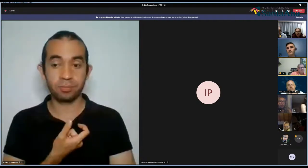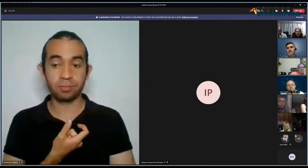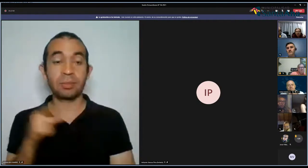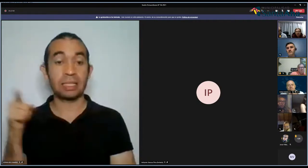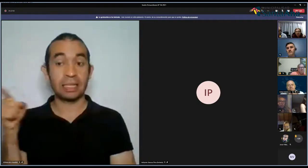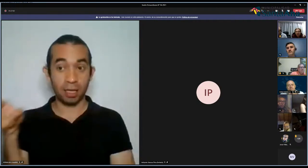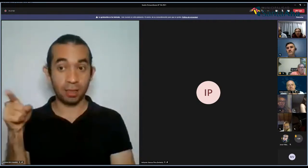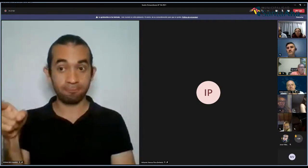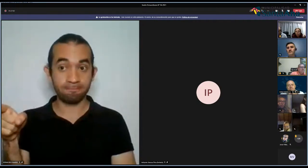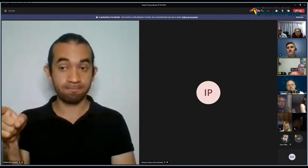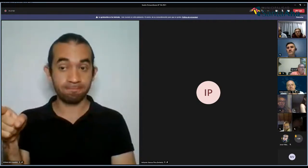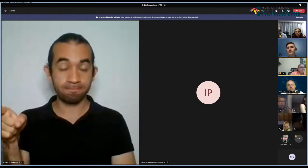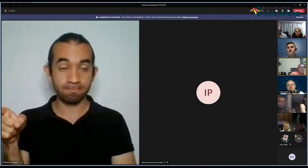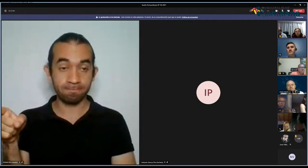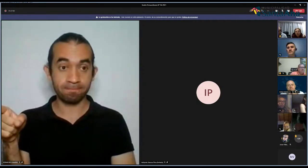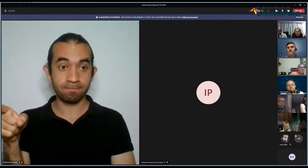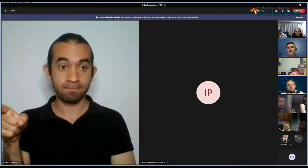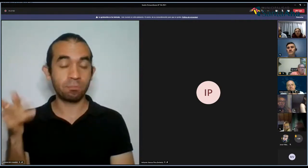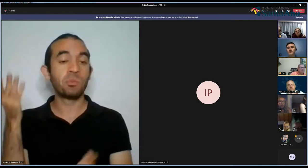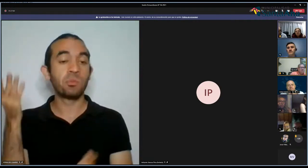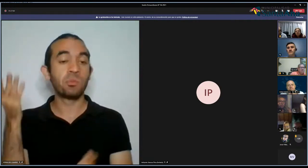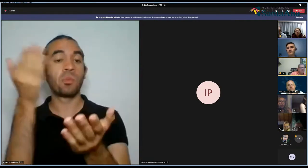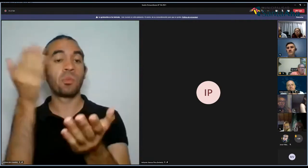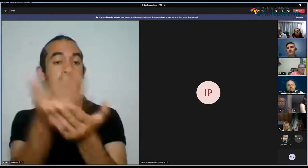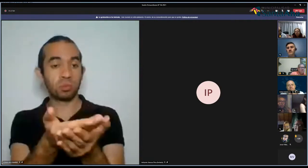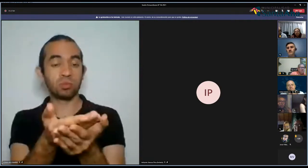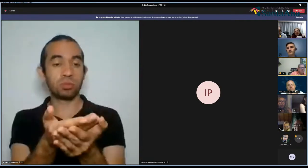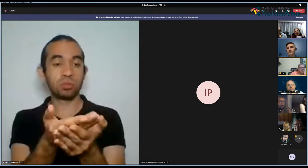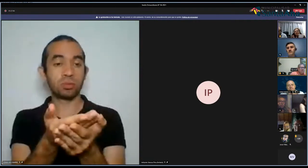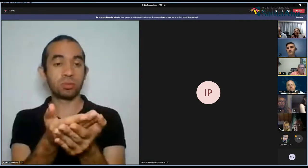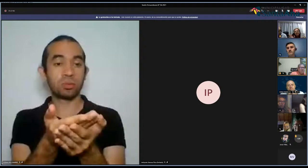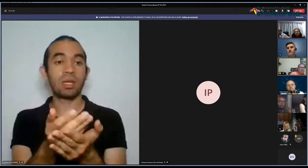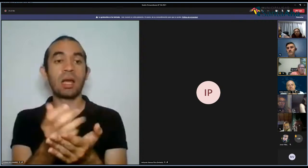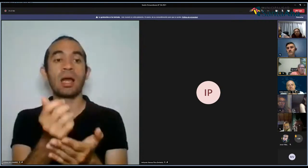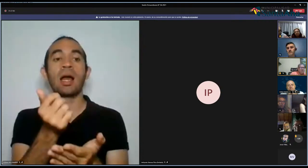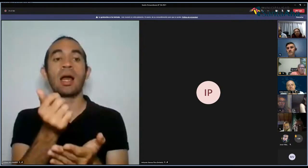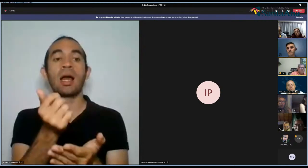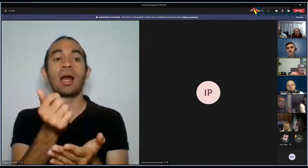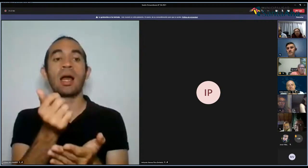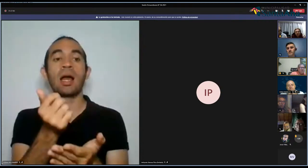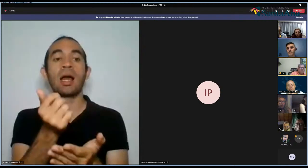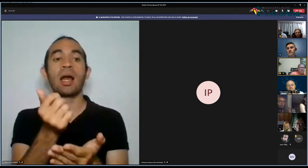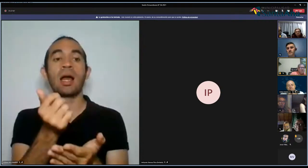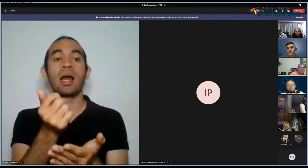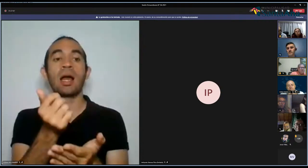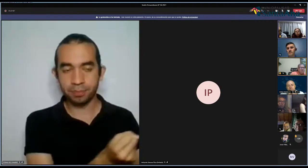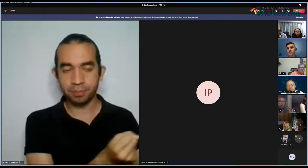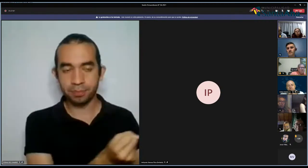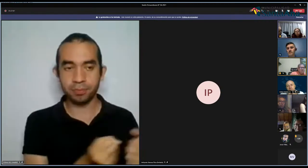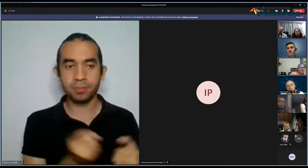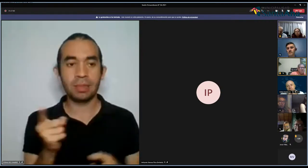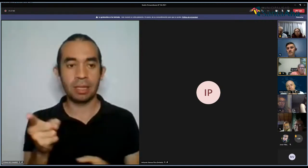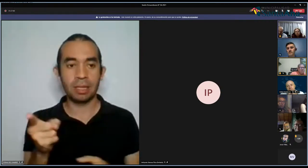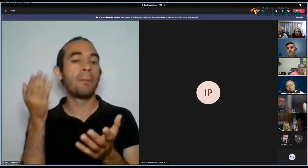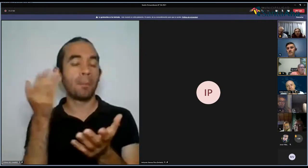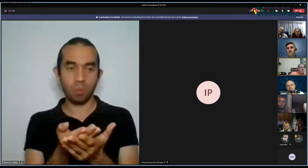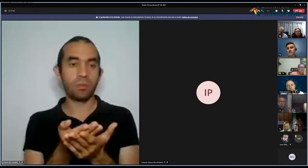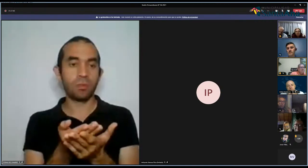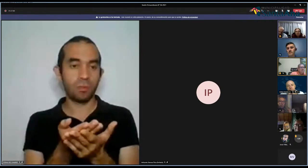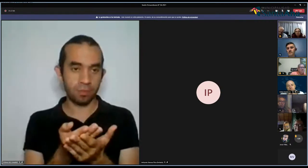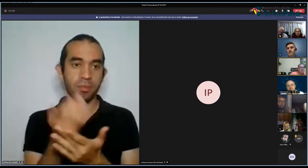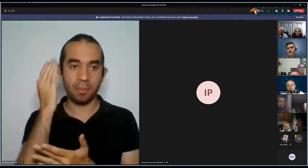el propuso hacer este enfoque estalle de agua el lo propuso porque